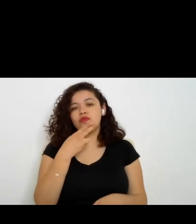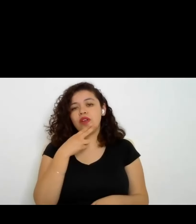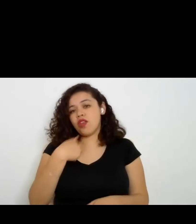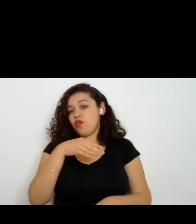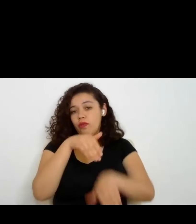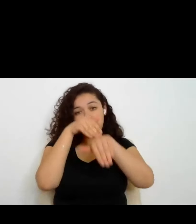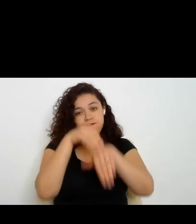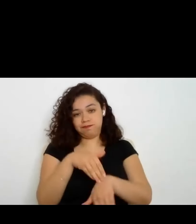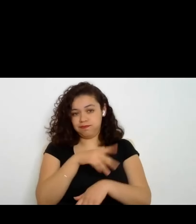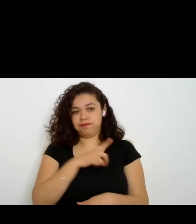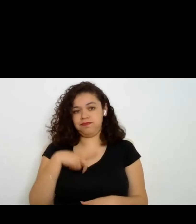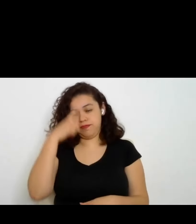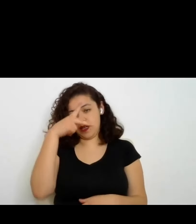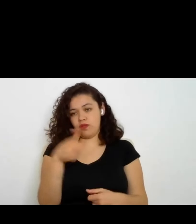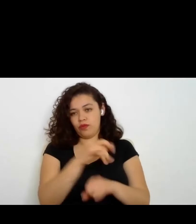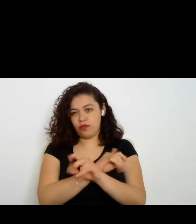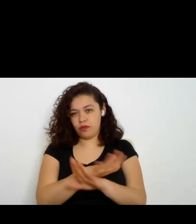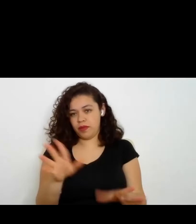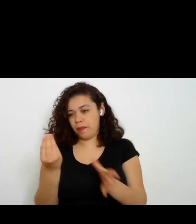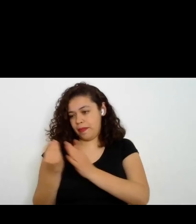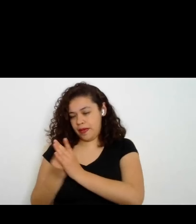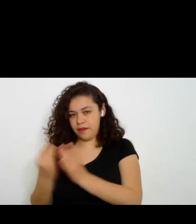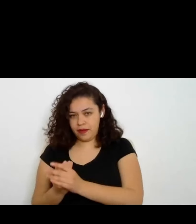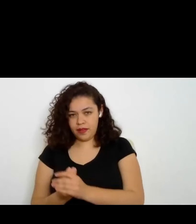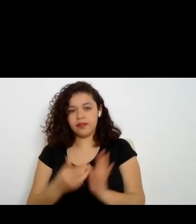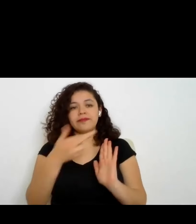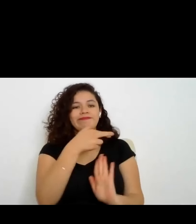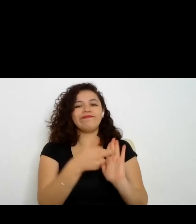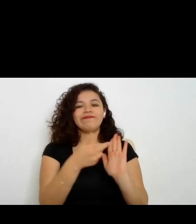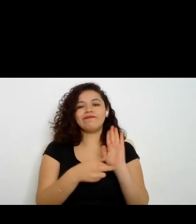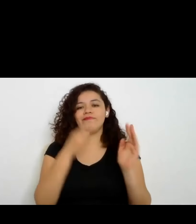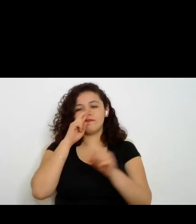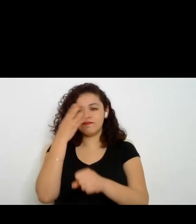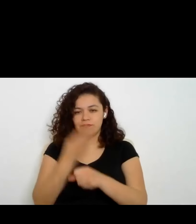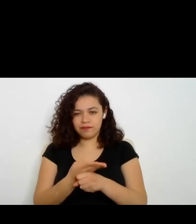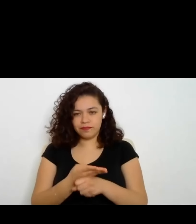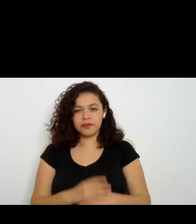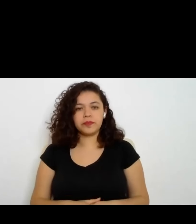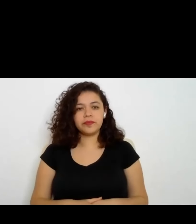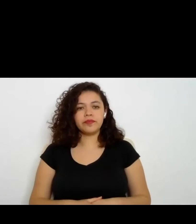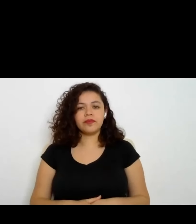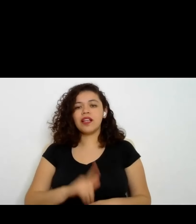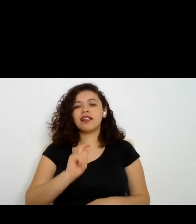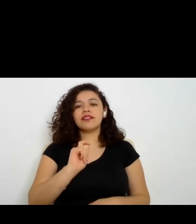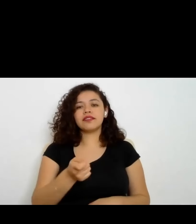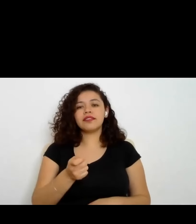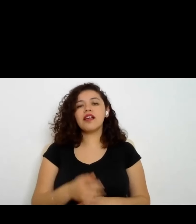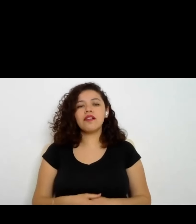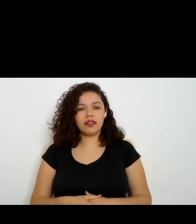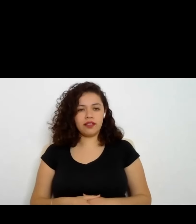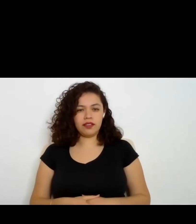información personal. El principio de responsabilidad se refiere a un